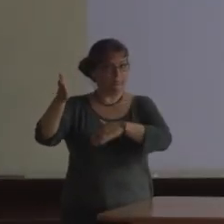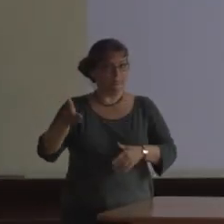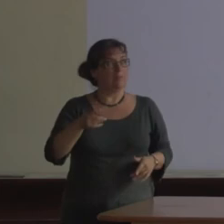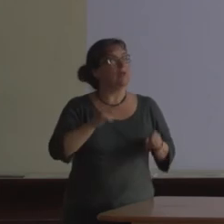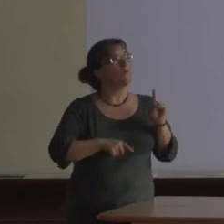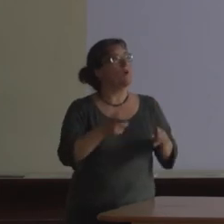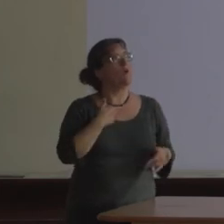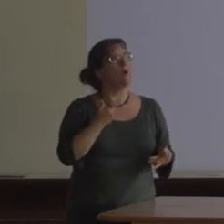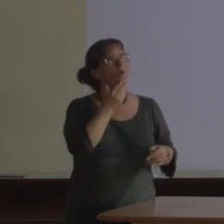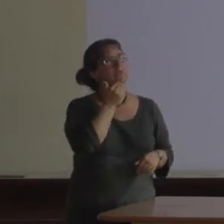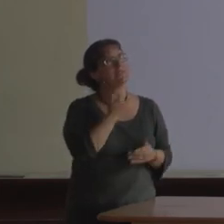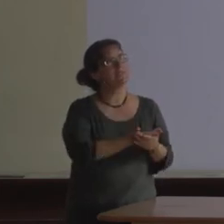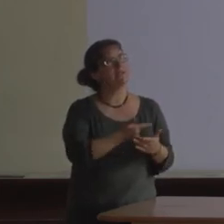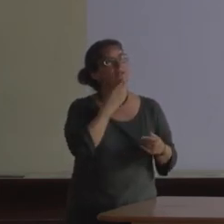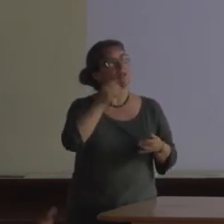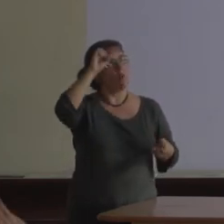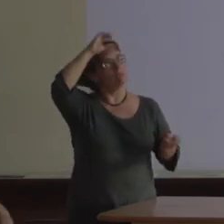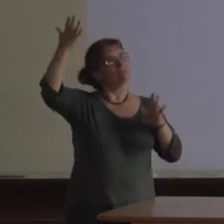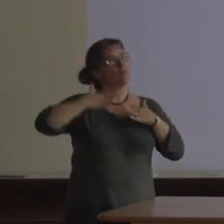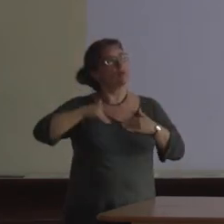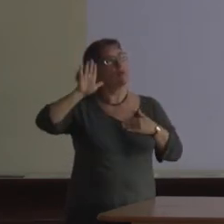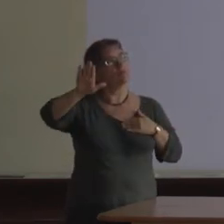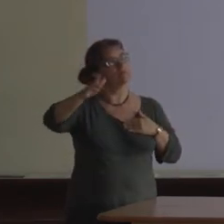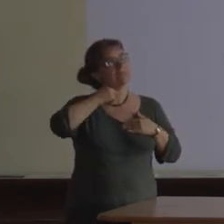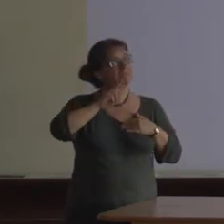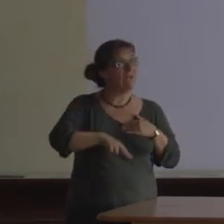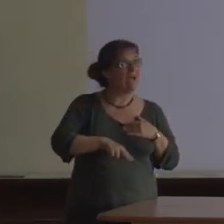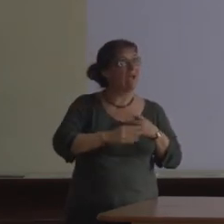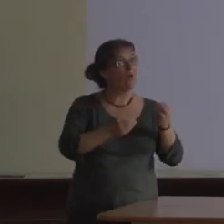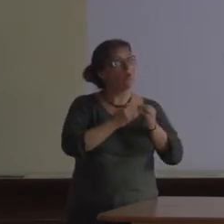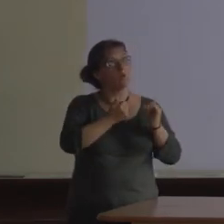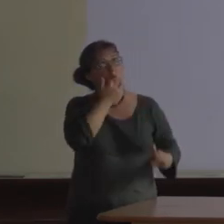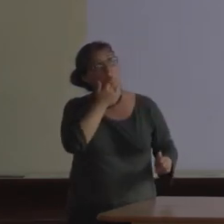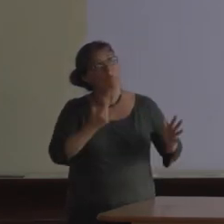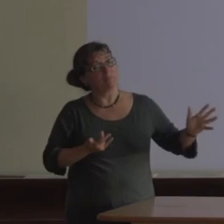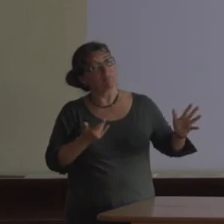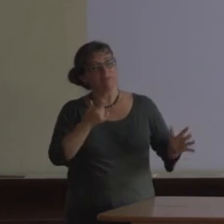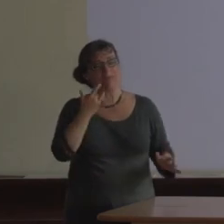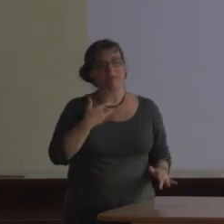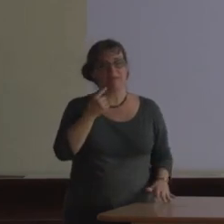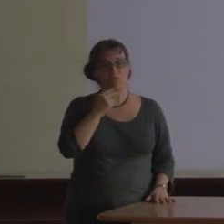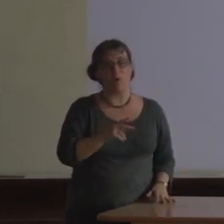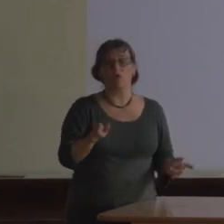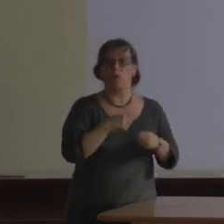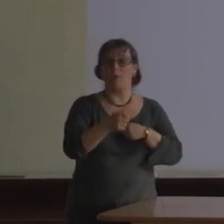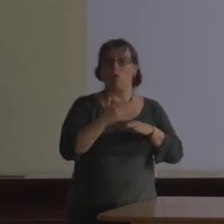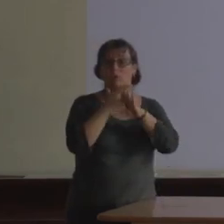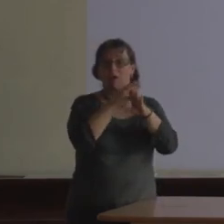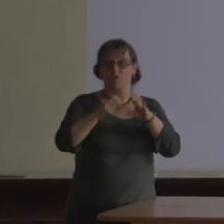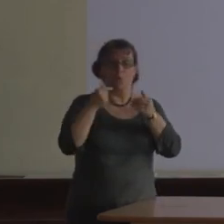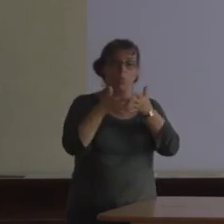je me fais de son comportement est vraie? Et dans ce cas-là, tu as le problème d'observabilité d'un cache. Parce que le principe d'un cache, c'est d'être transparent.